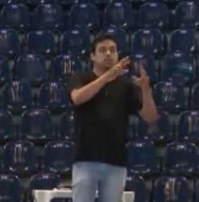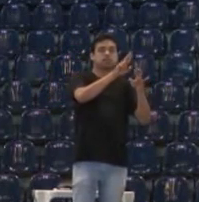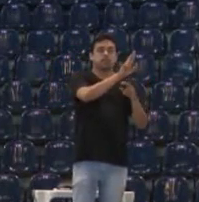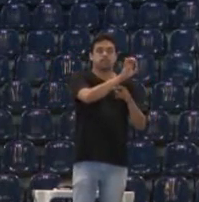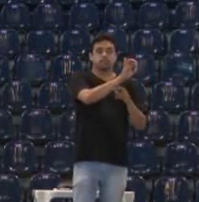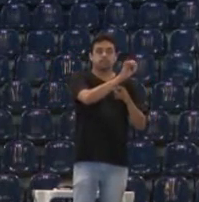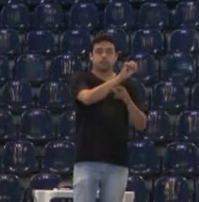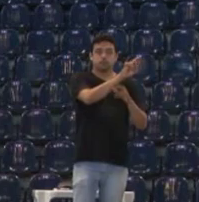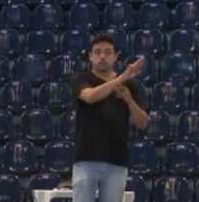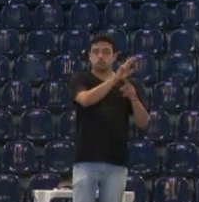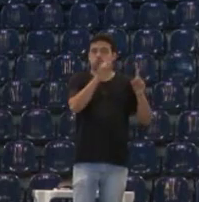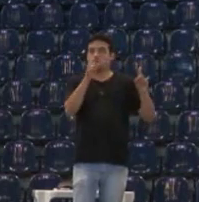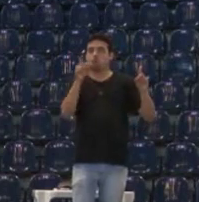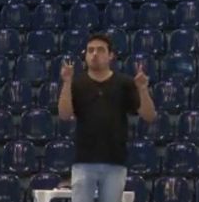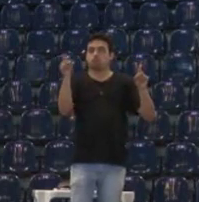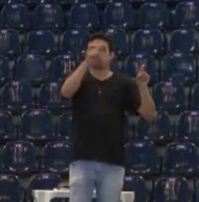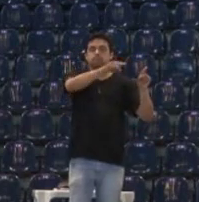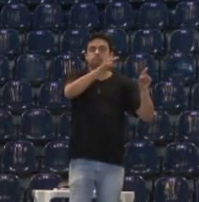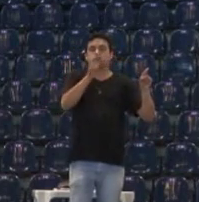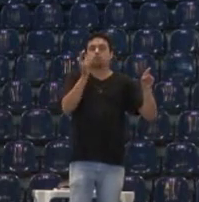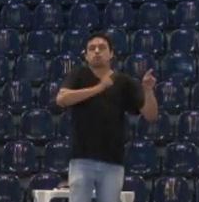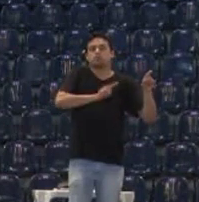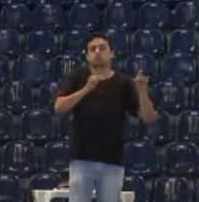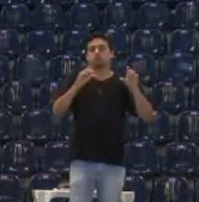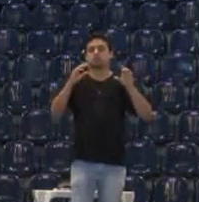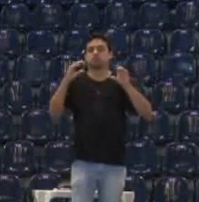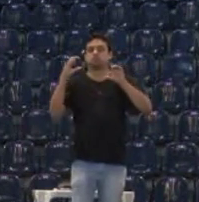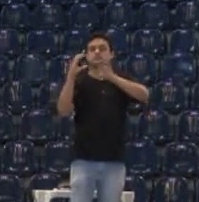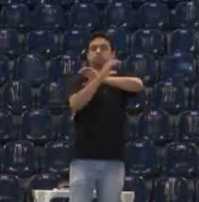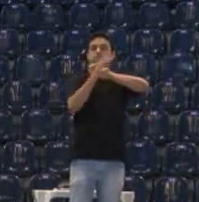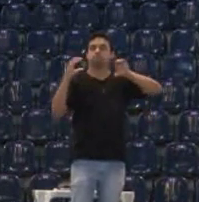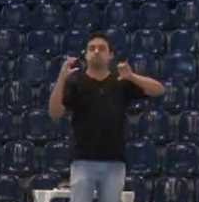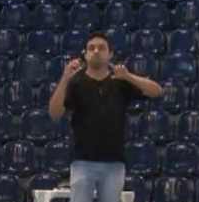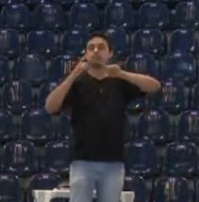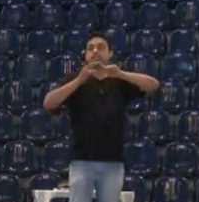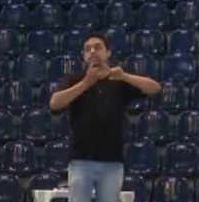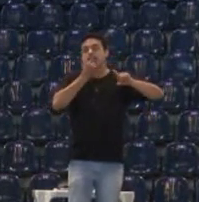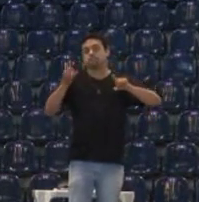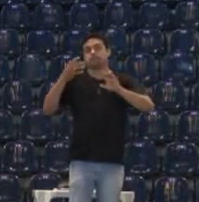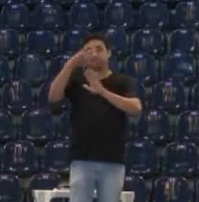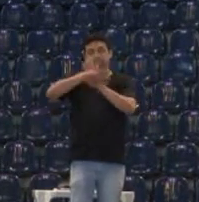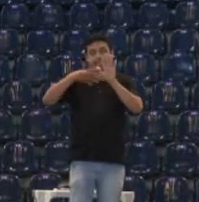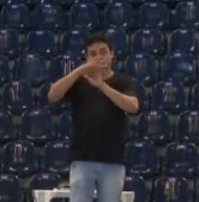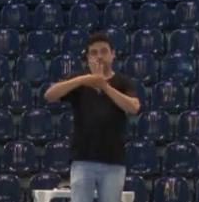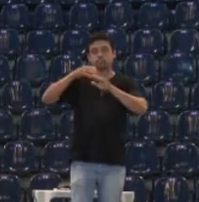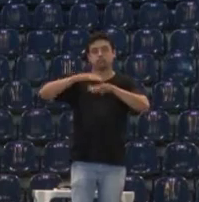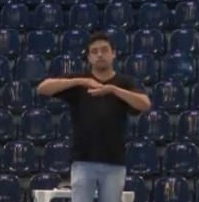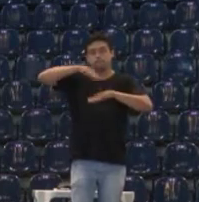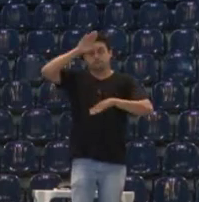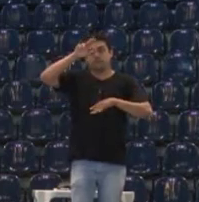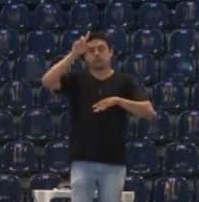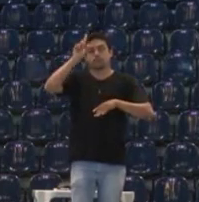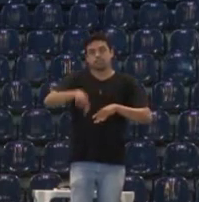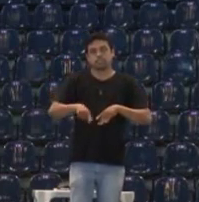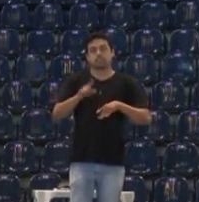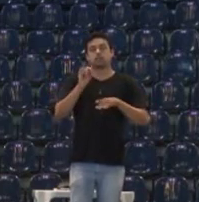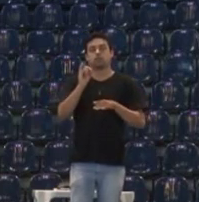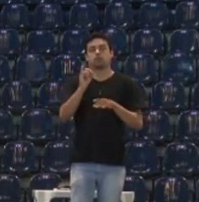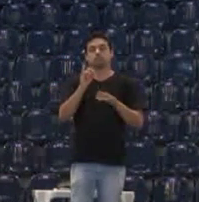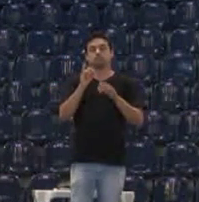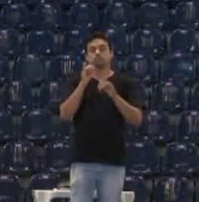muitos textos que trabalham com a linguagem veiculada pelos mecanismos virtuais de